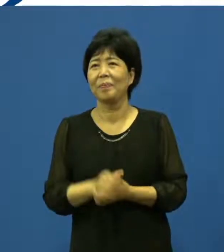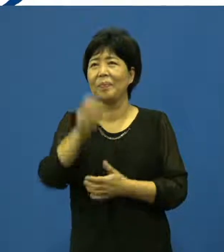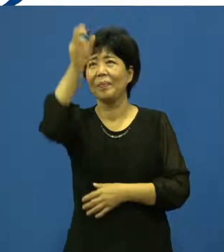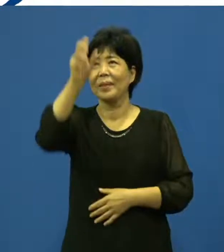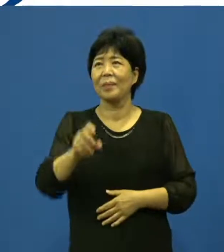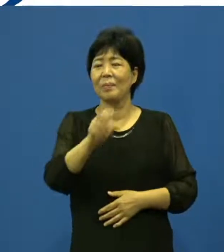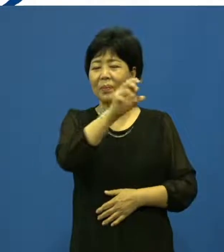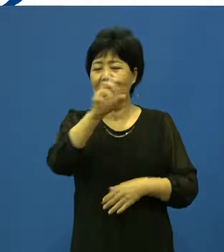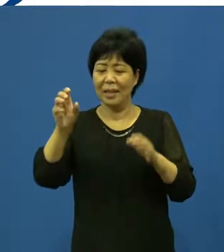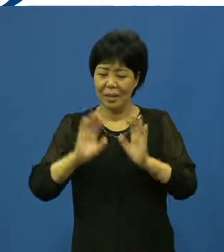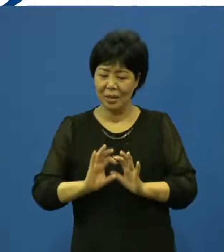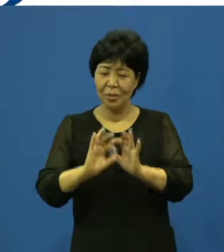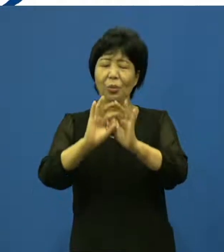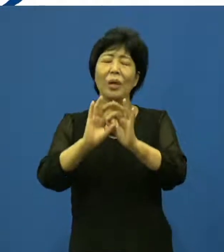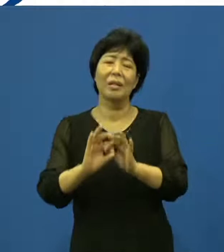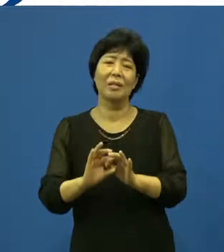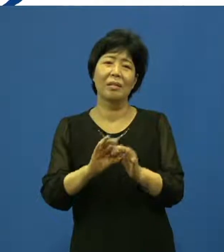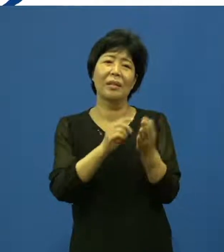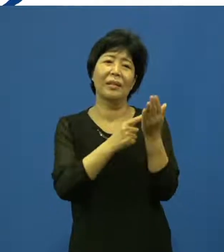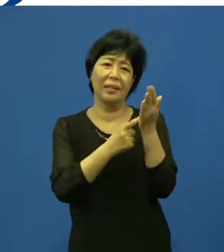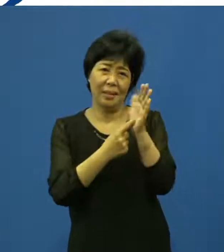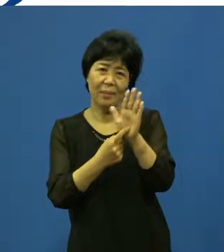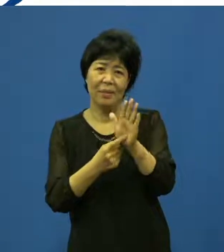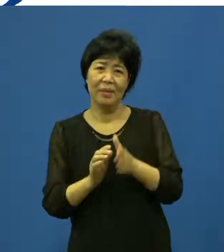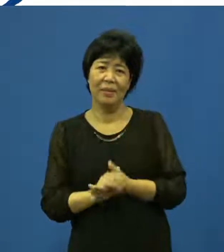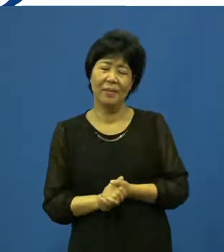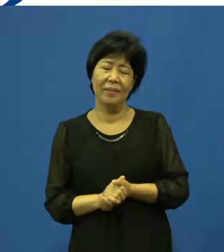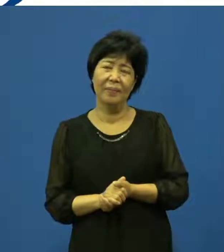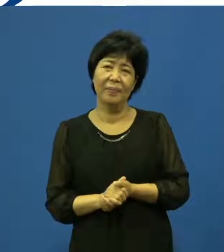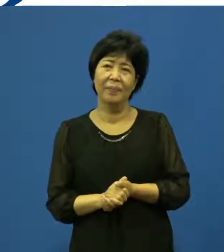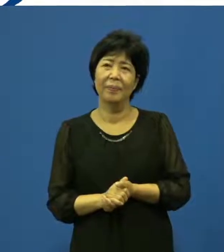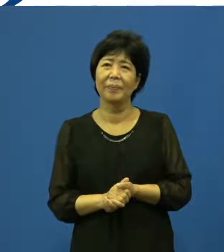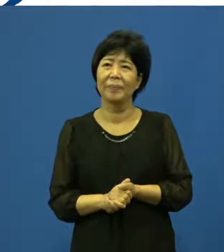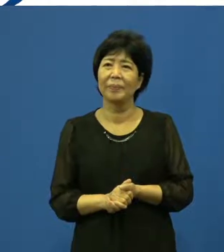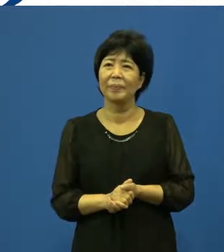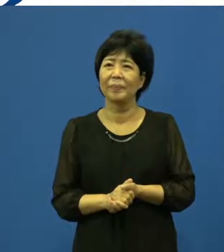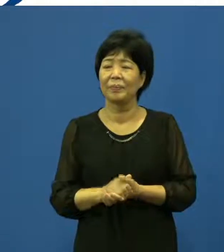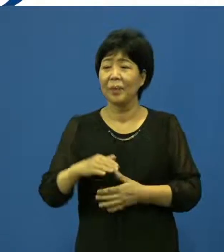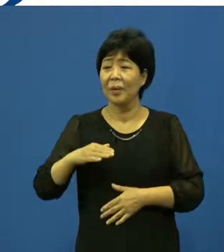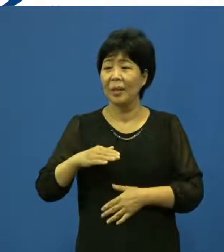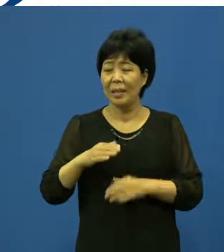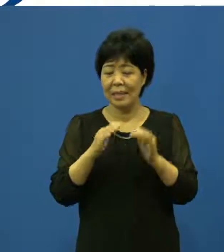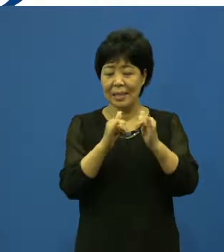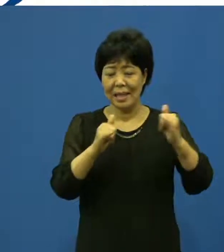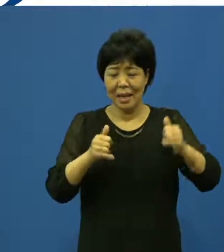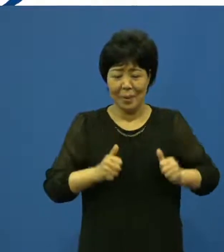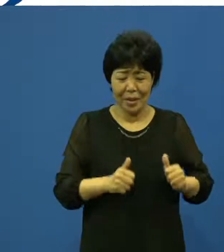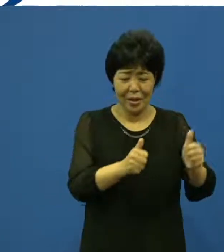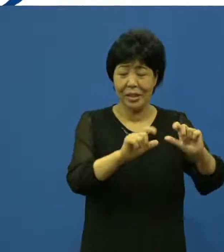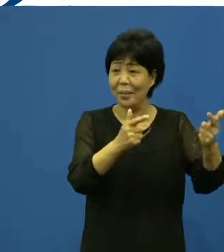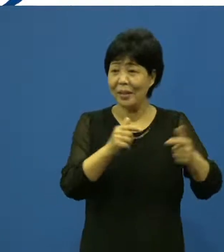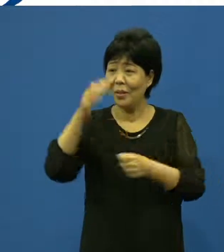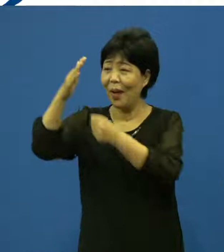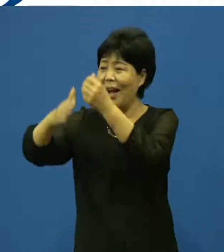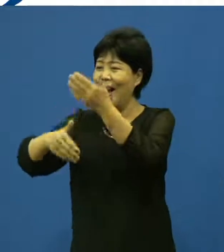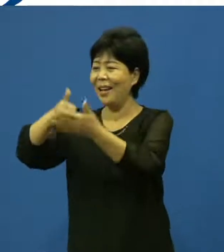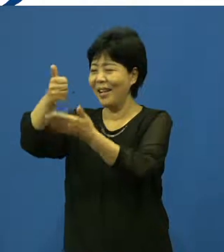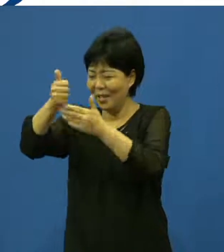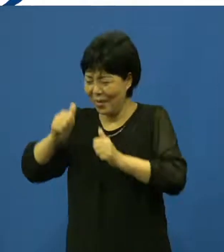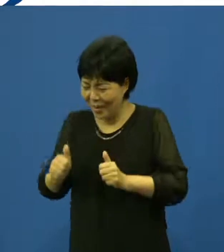통하여 드러났습니다. 십자가를 능가하는 열심은 없습니다. 우리의 열심이 아니라 우리는 하나님의